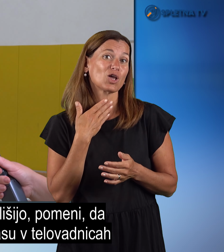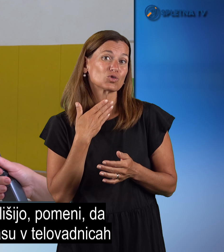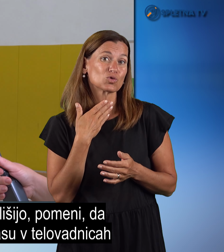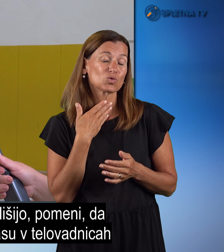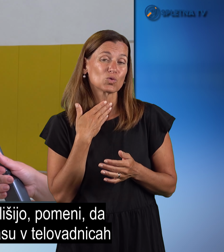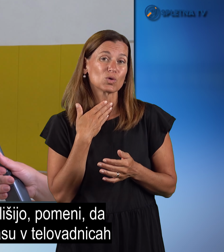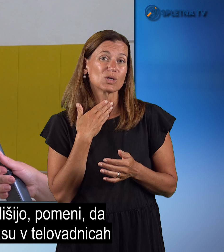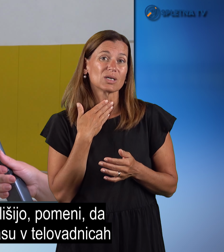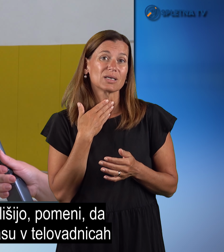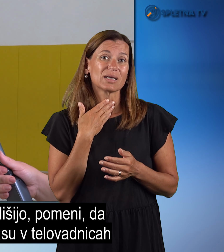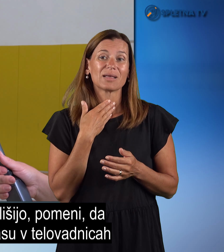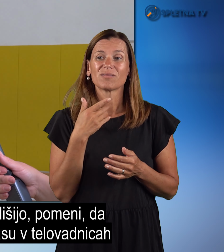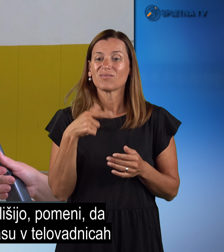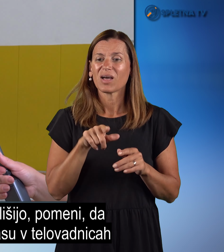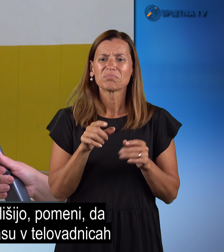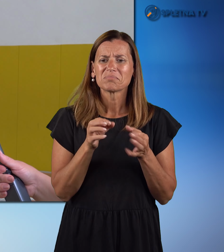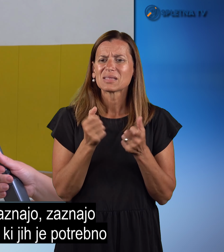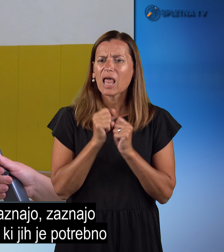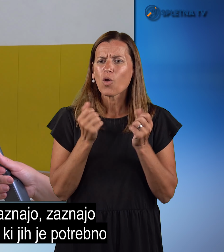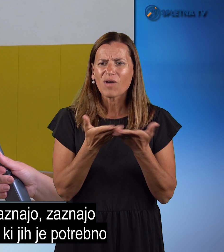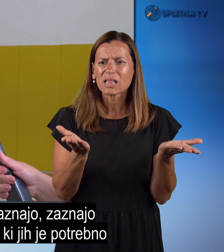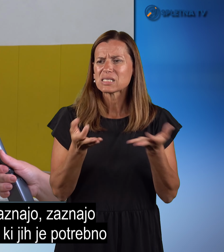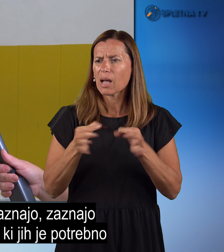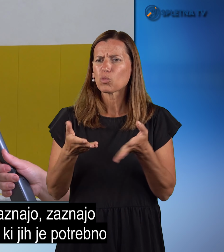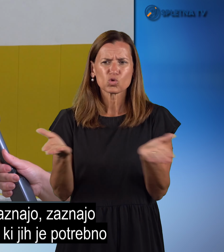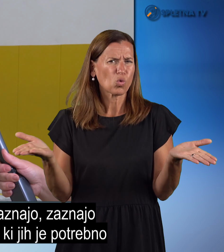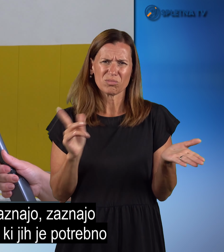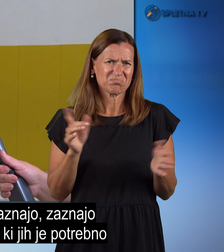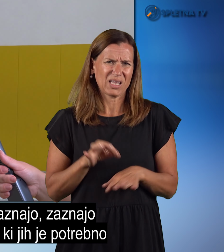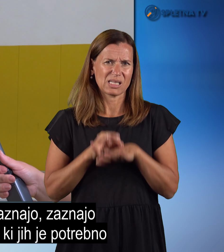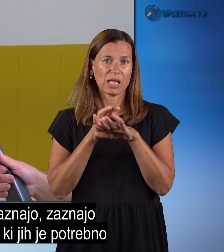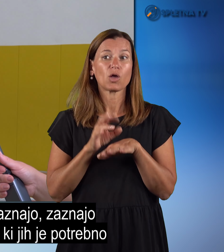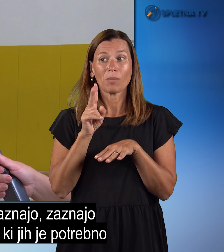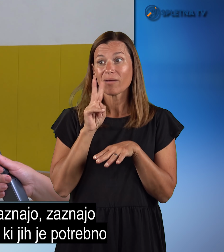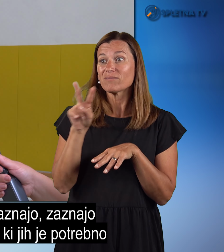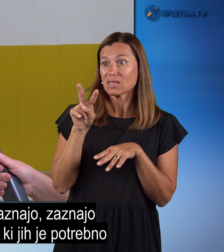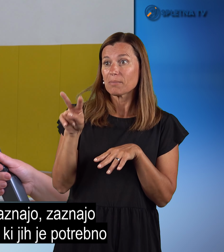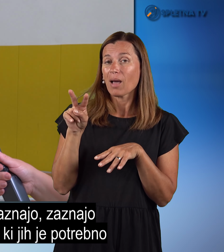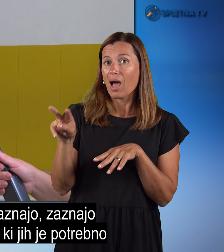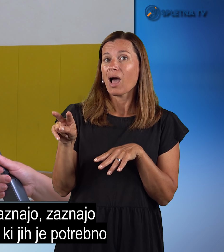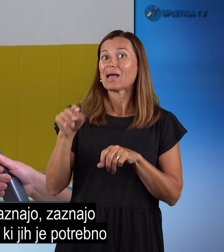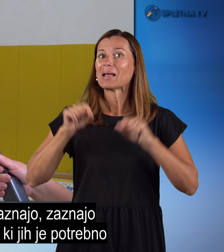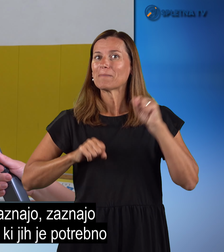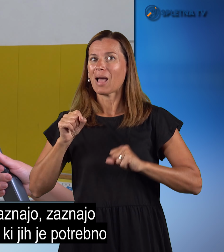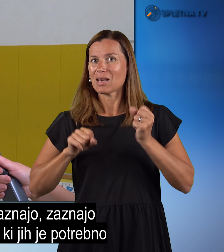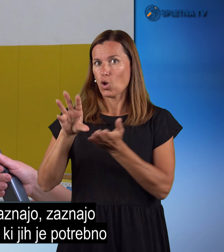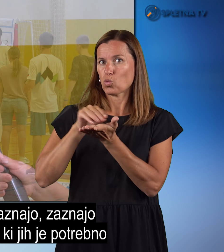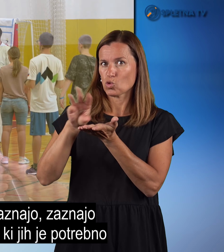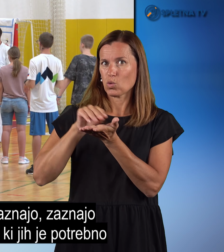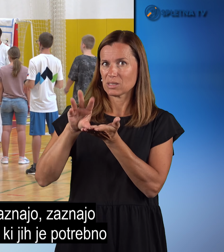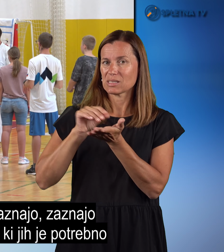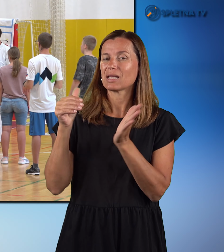glasu ne in z glasu v telovadnicah in prostorih ne zaznajo. Zaznajo pa gibalne ozorce, ki jih